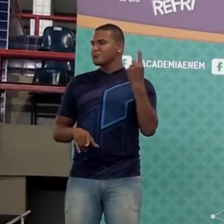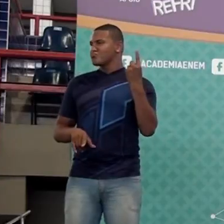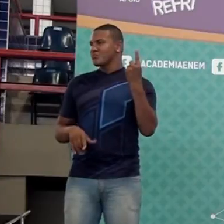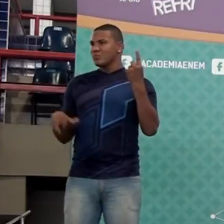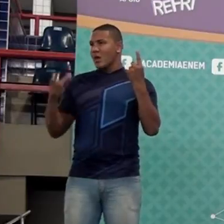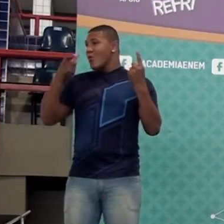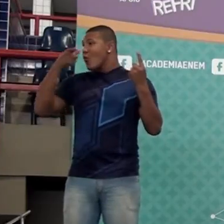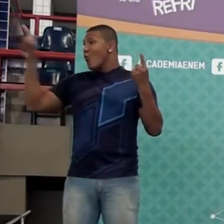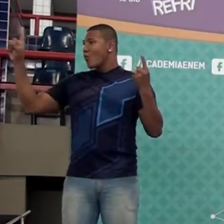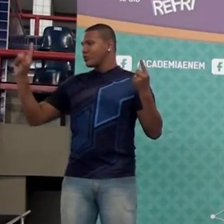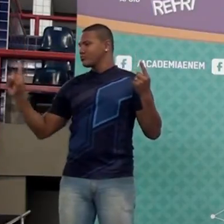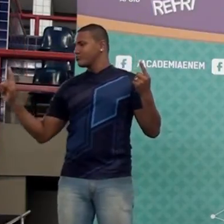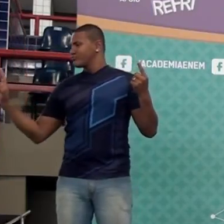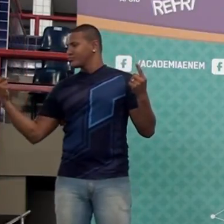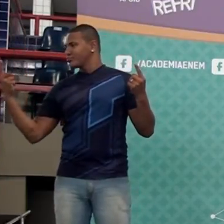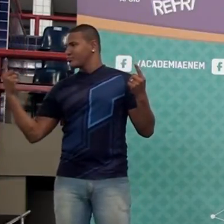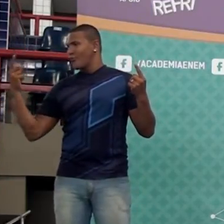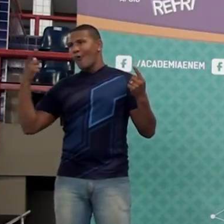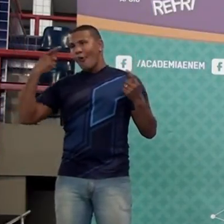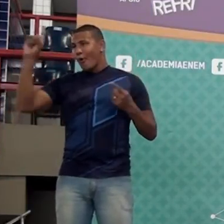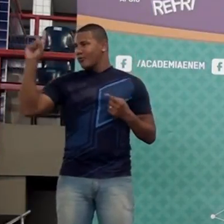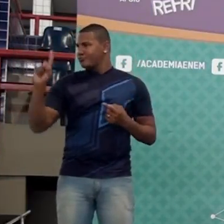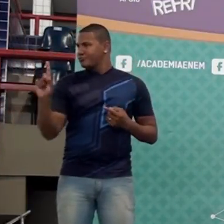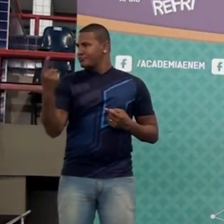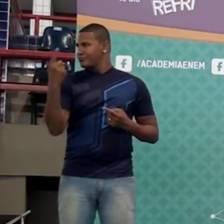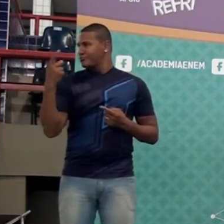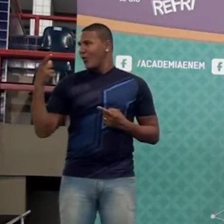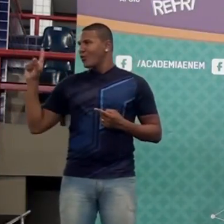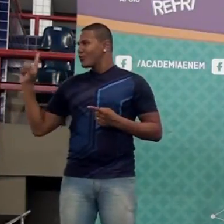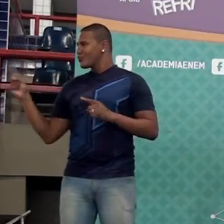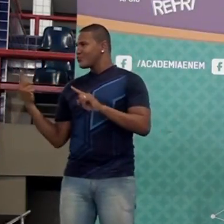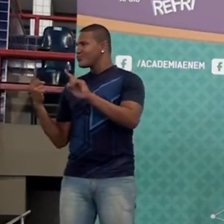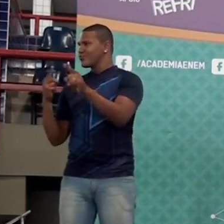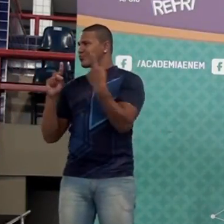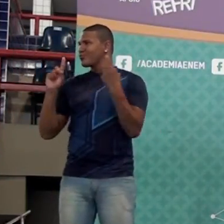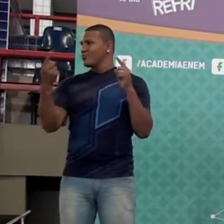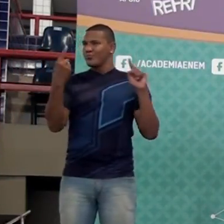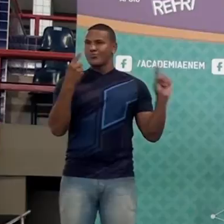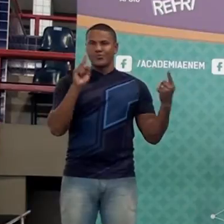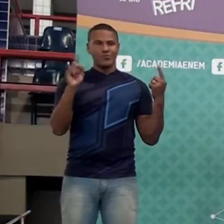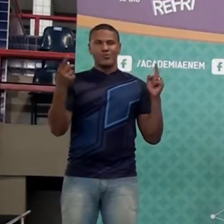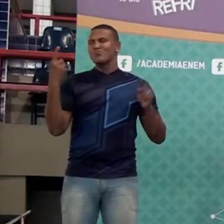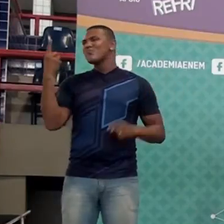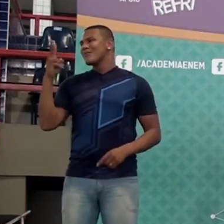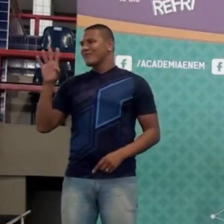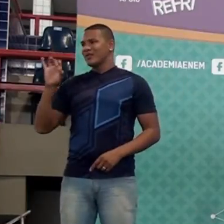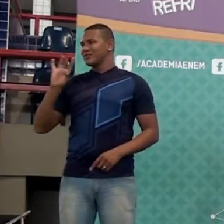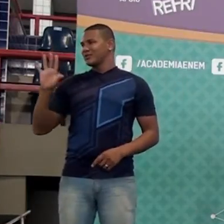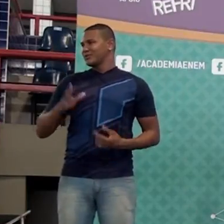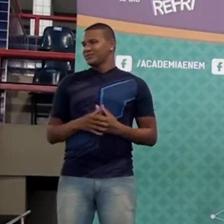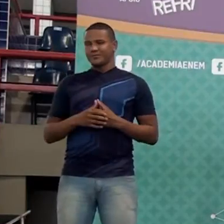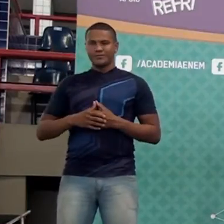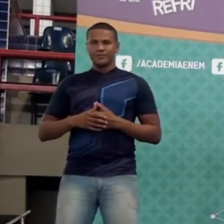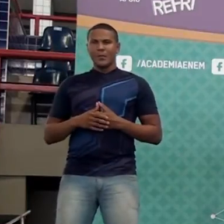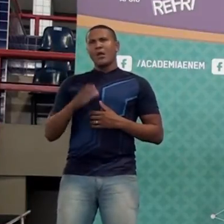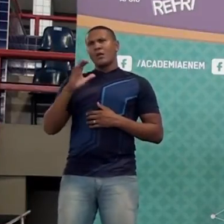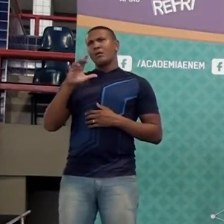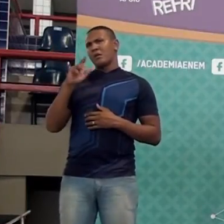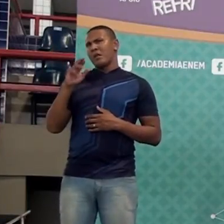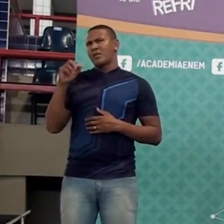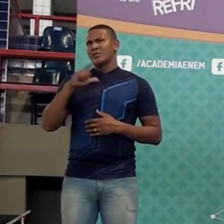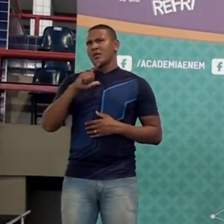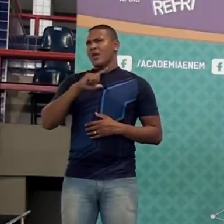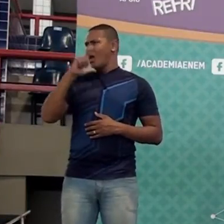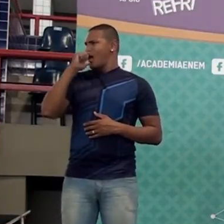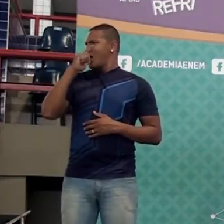você tem que ir para outra região. Então isso acaba fazendo com que seja não renovável. É verdade que tem um ciclo da água. Professor, mas esse